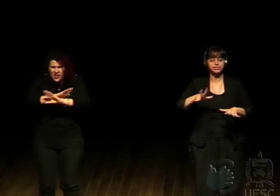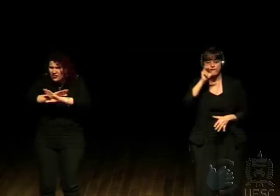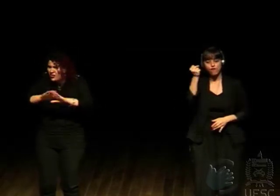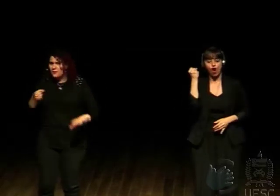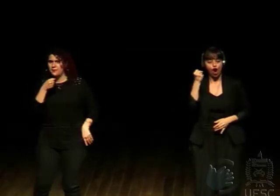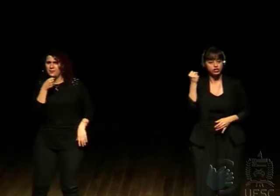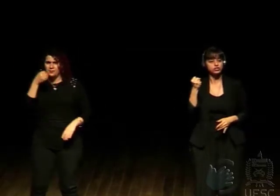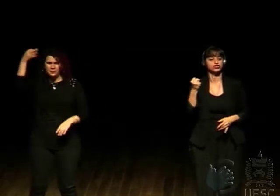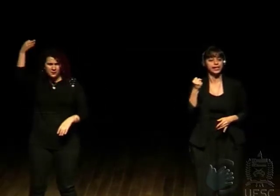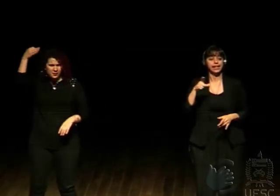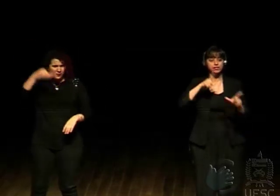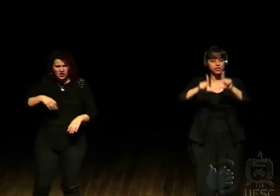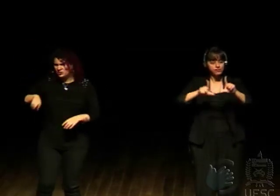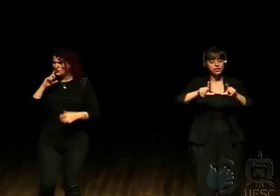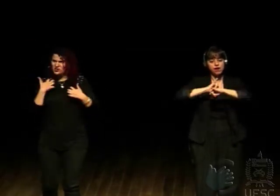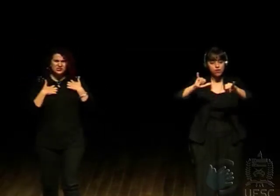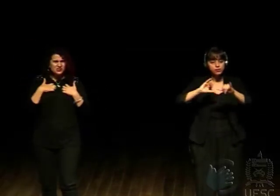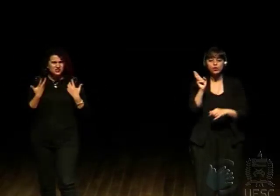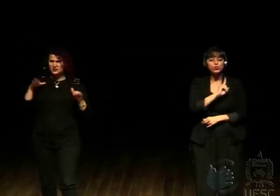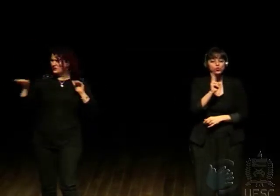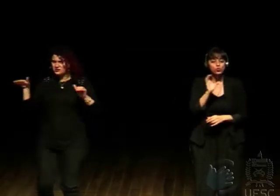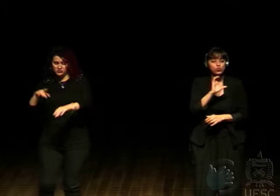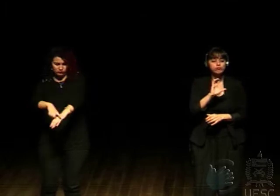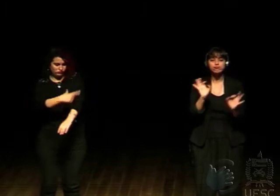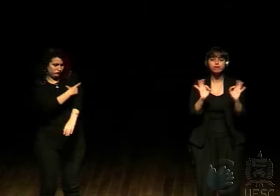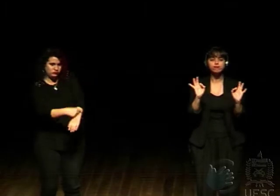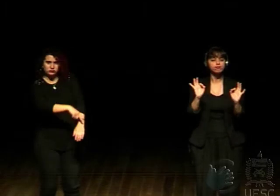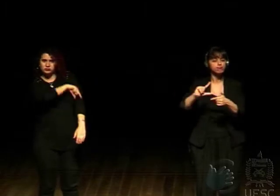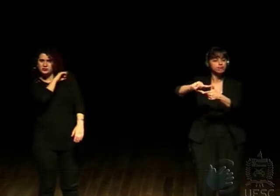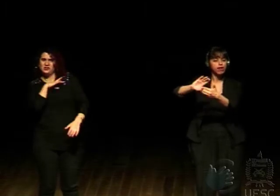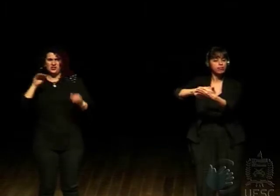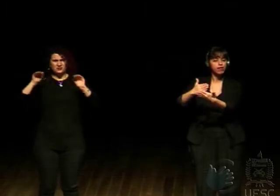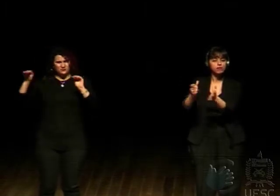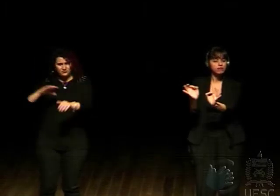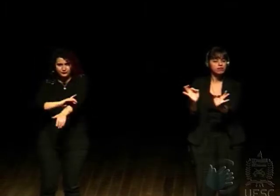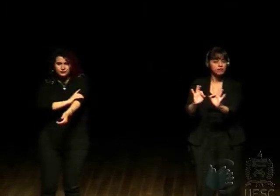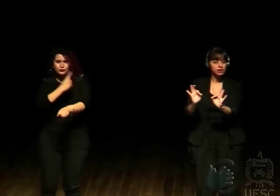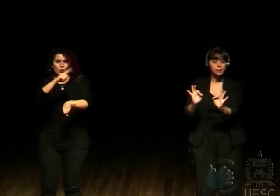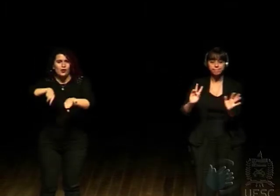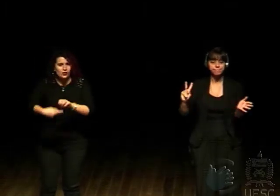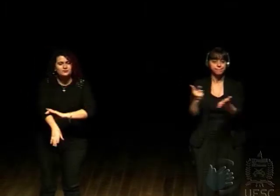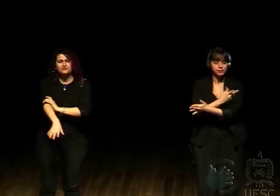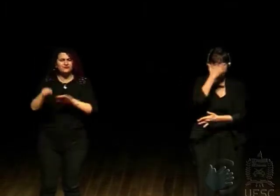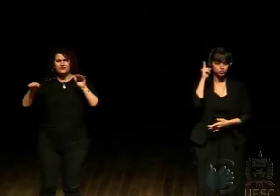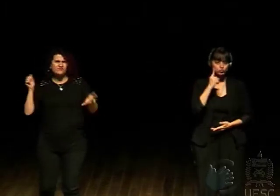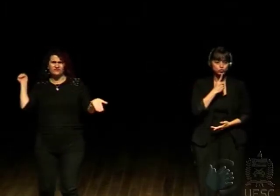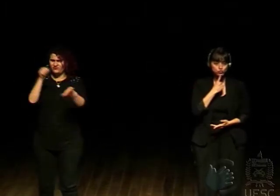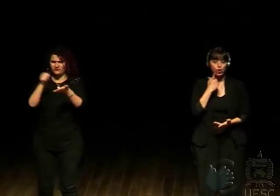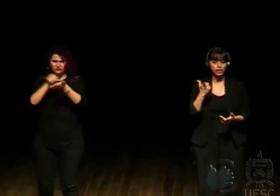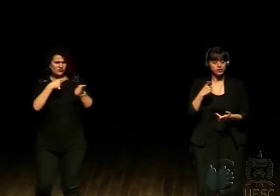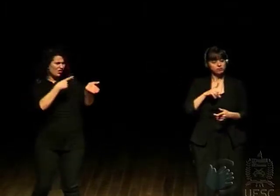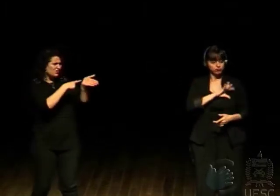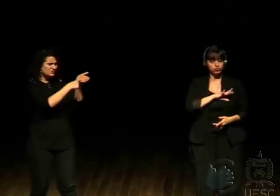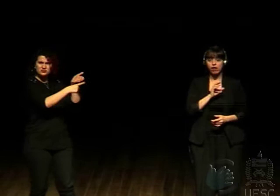en los canales de televisión, hubo información de esta emergencia, sin embargo, no había intérprete en lengua de señas, por lo tanto, personas sordas de todo Chile